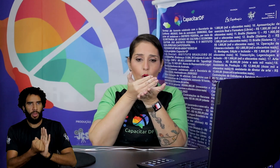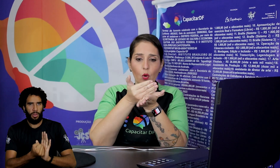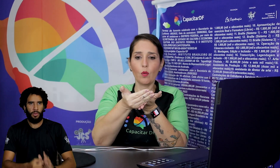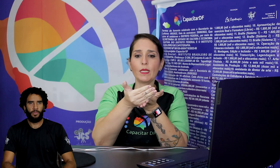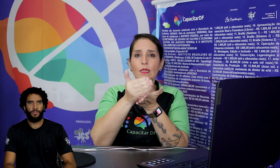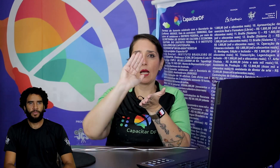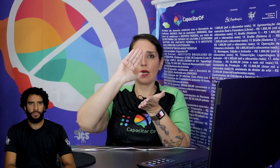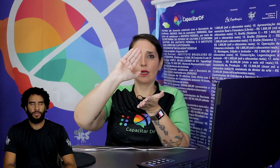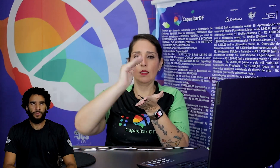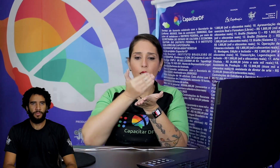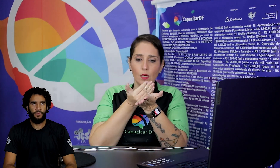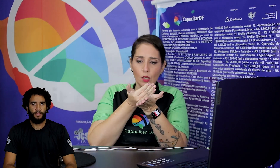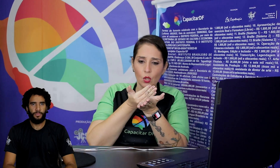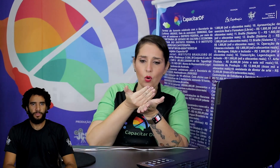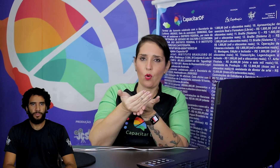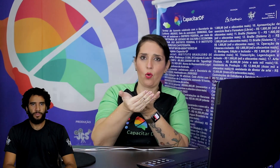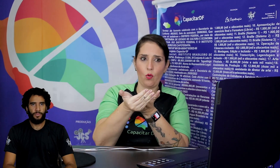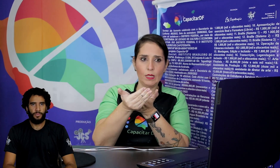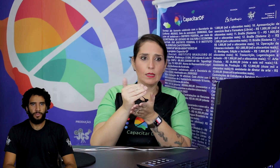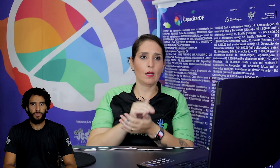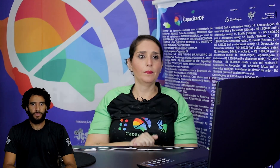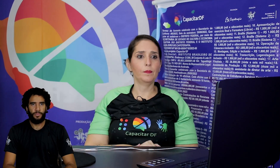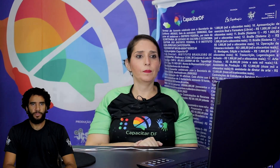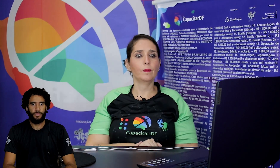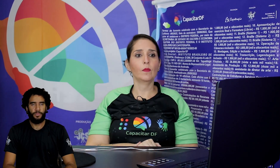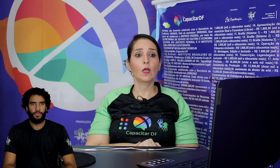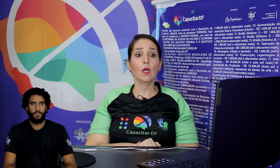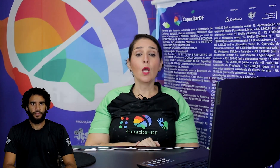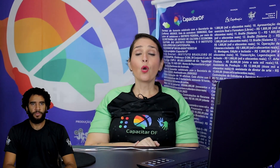ó, começar. Começar.